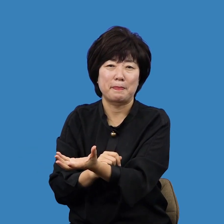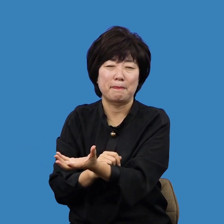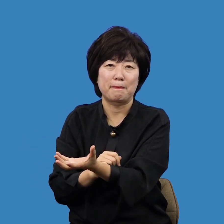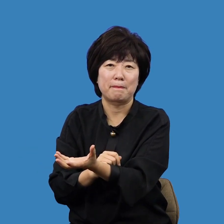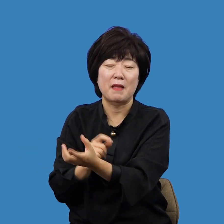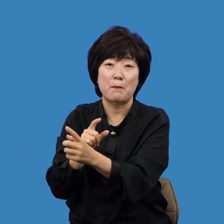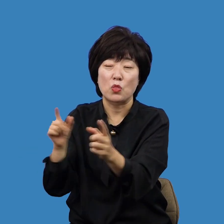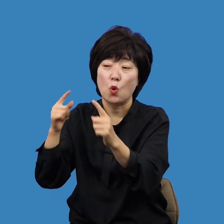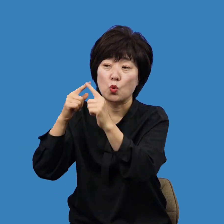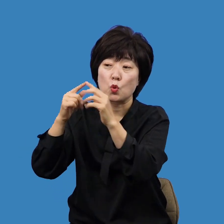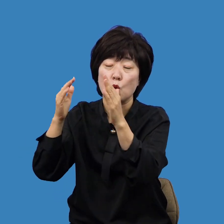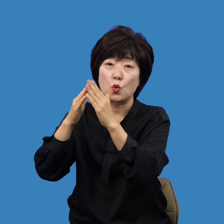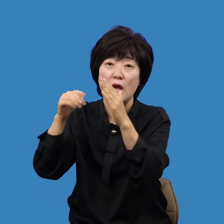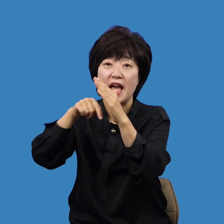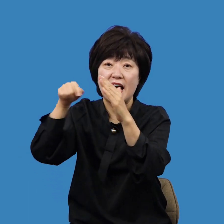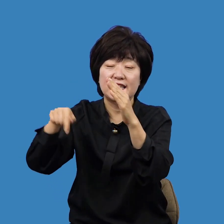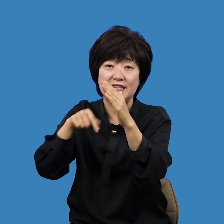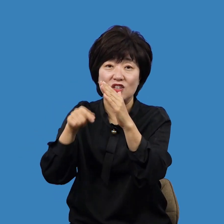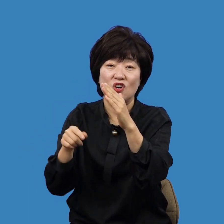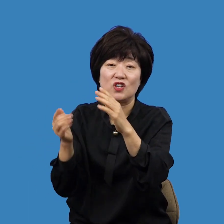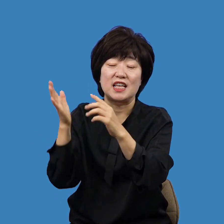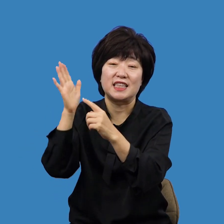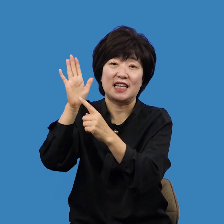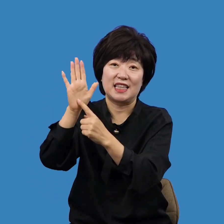보통 여러분, 교회 안에서는 이게 어떻게 나타나냐면